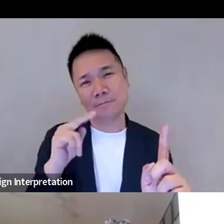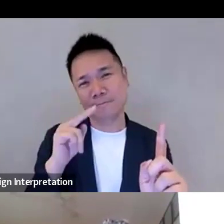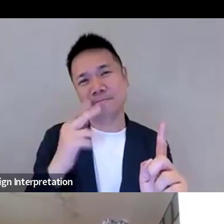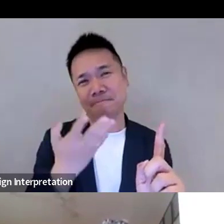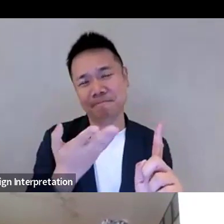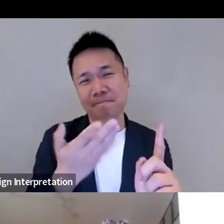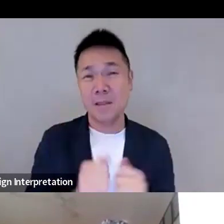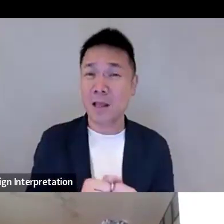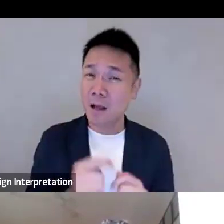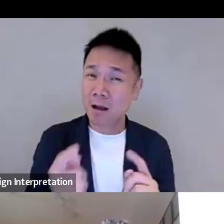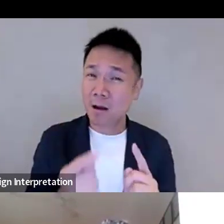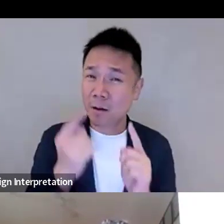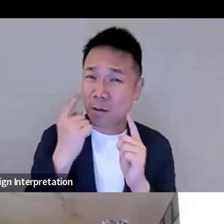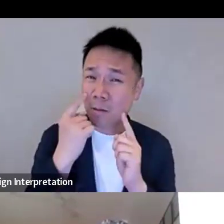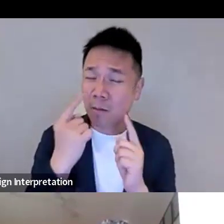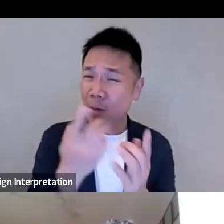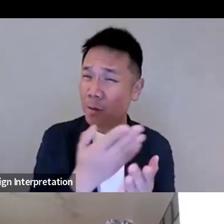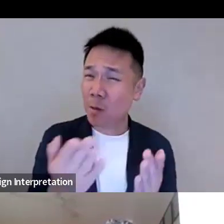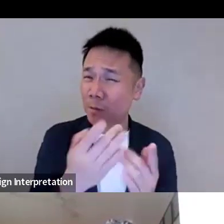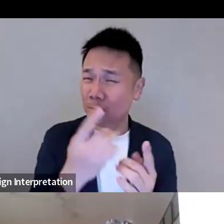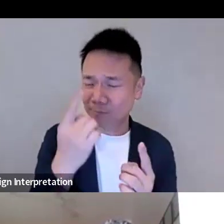就是有